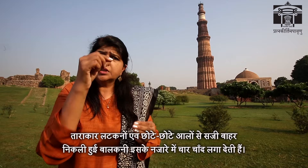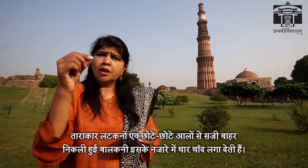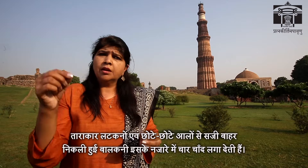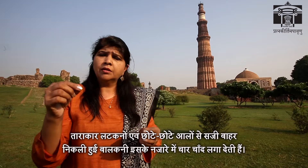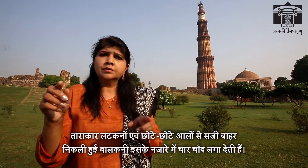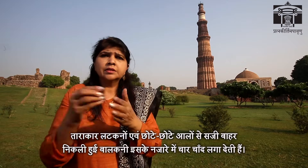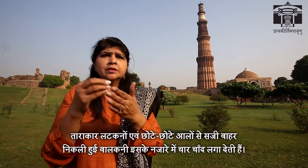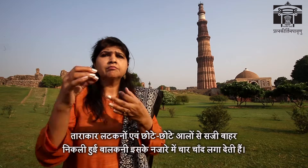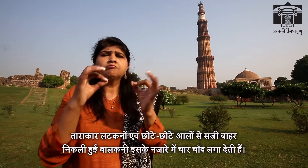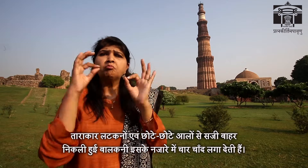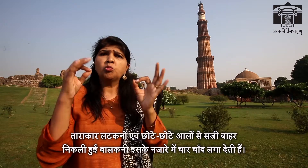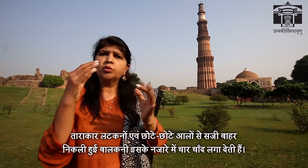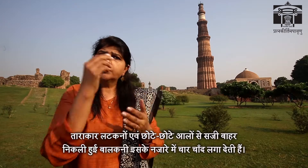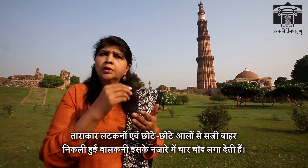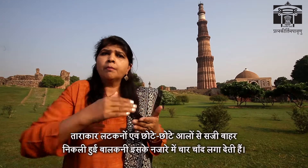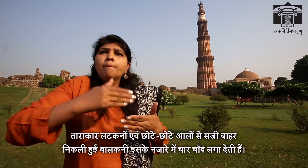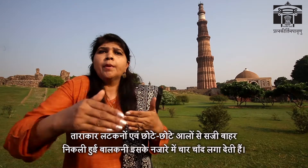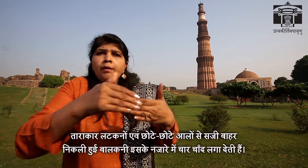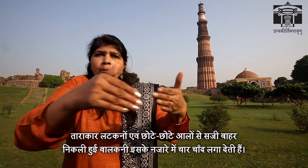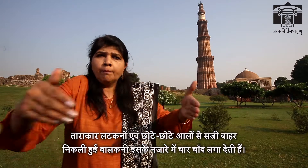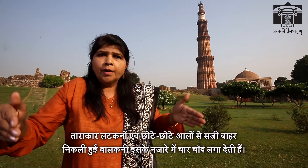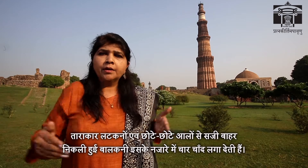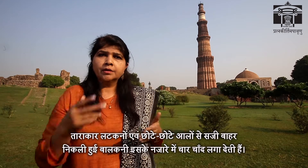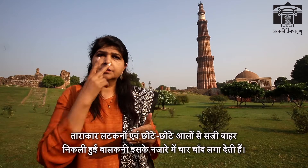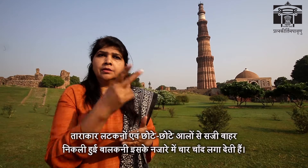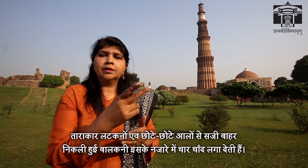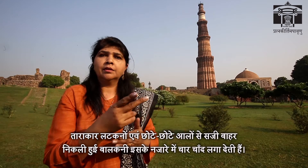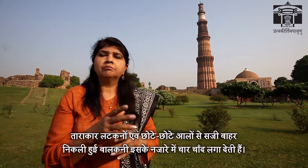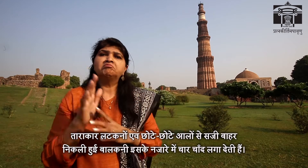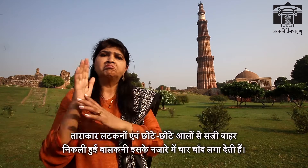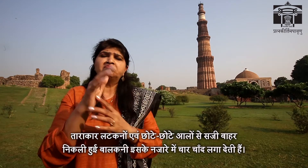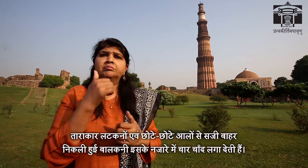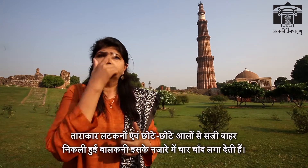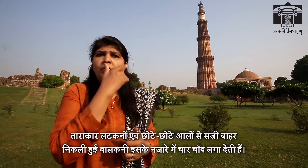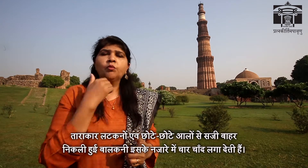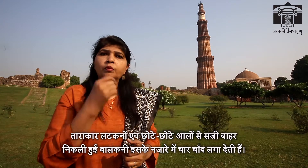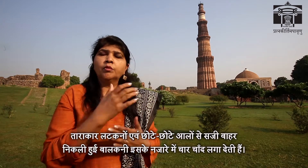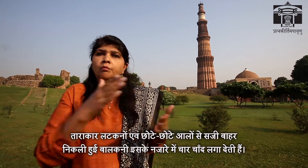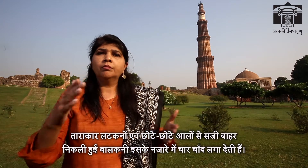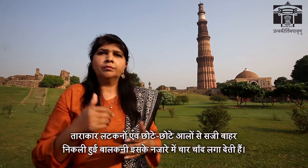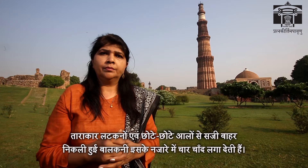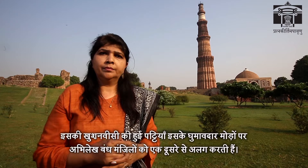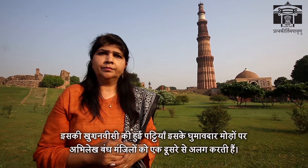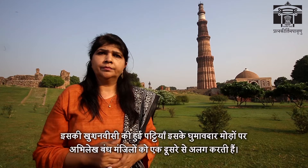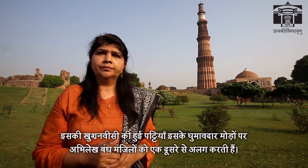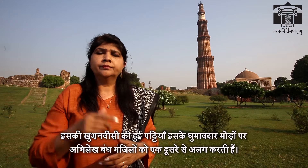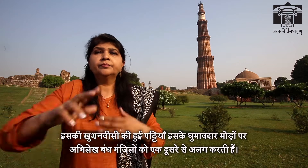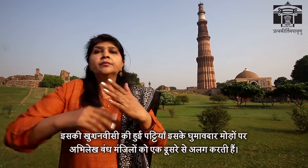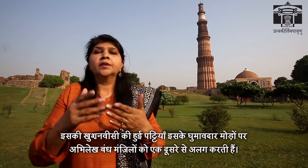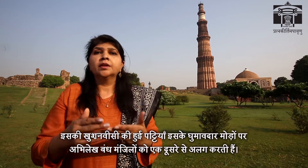सजी व बाहर निकली हुई बालकनी इसके नज़ारे में 4 चांद लगा देती है। इसकी खुशनवीसी